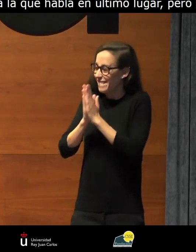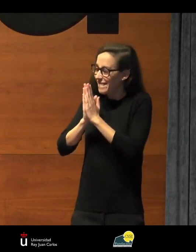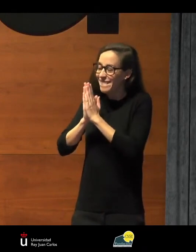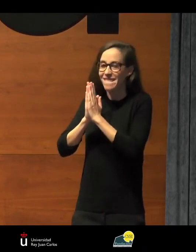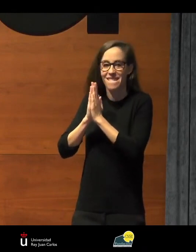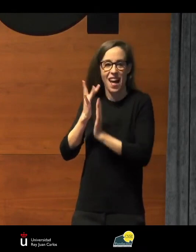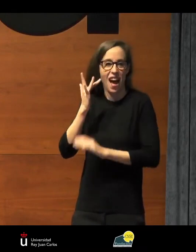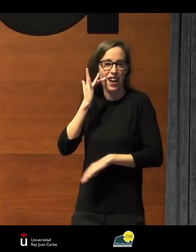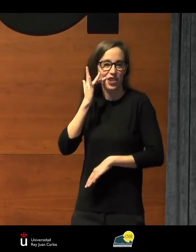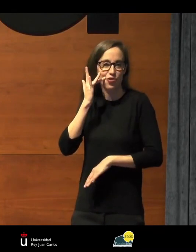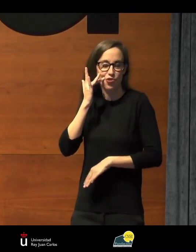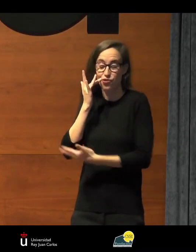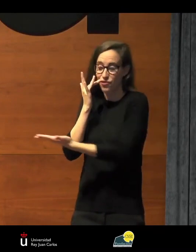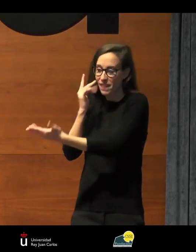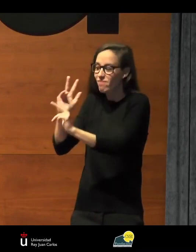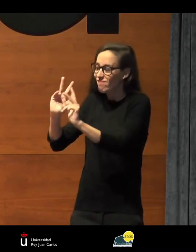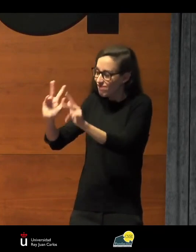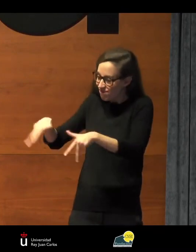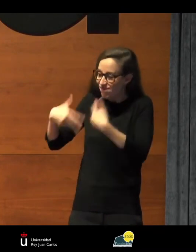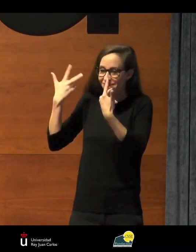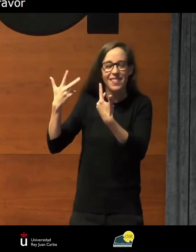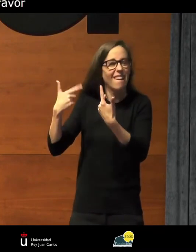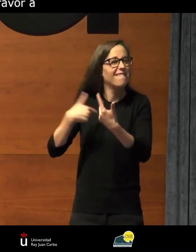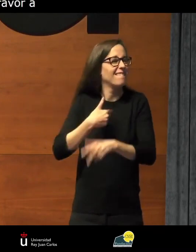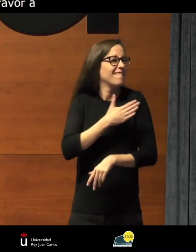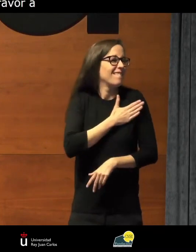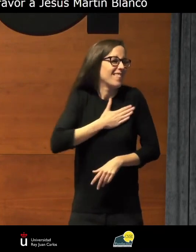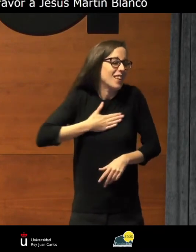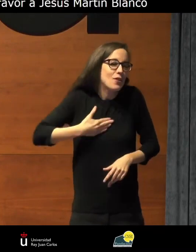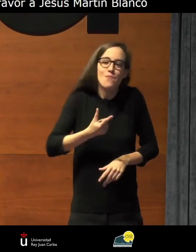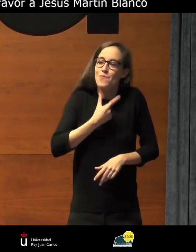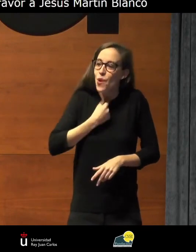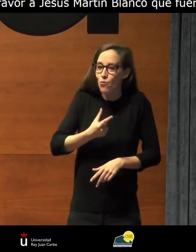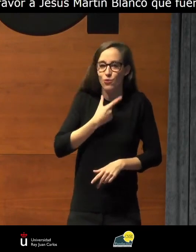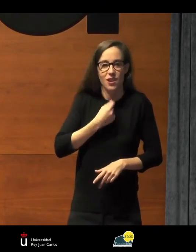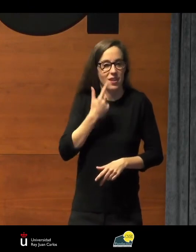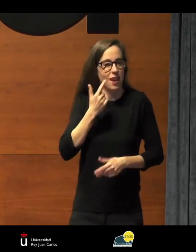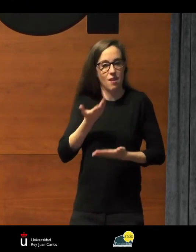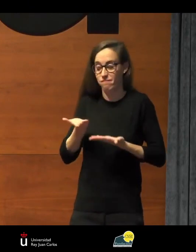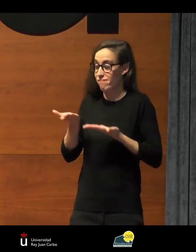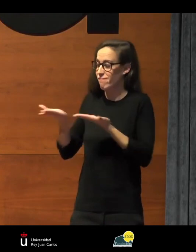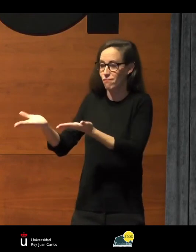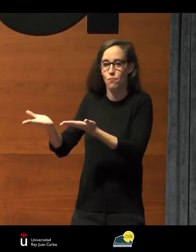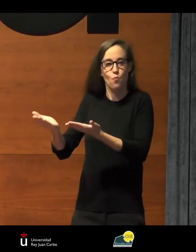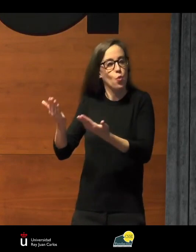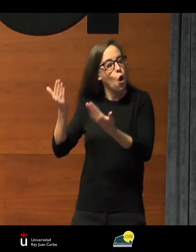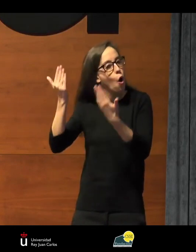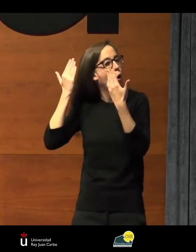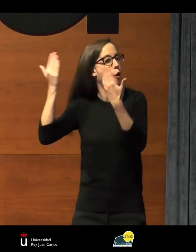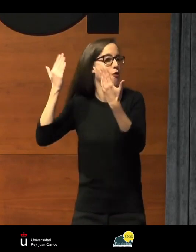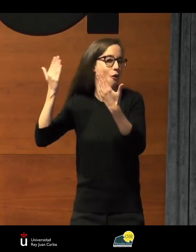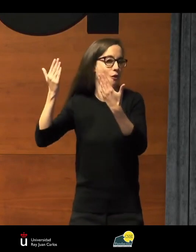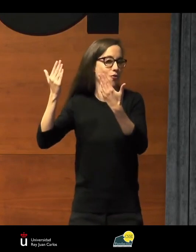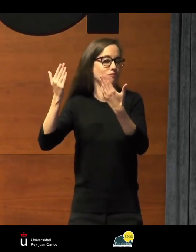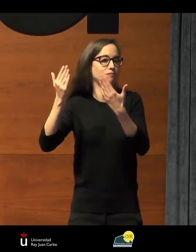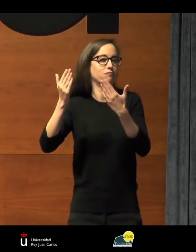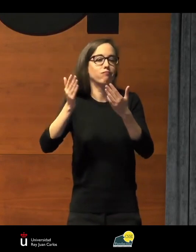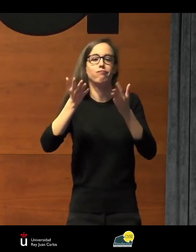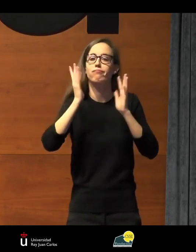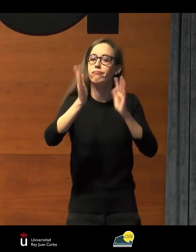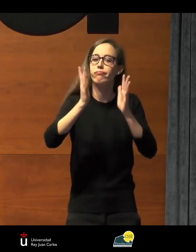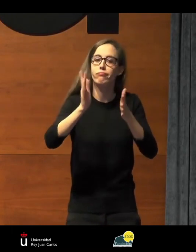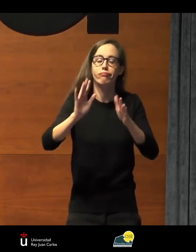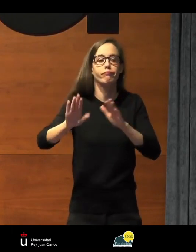Martín Blanco, que fuera él el que nos hiciera el honor de hablar en último